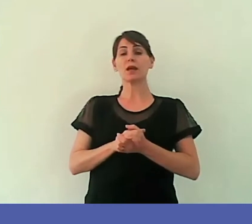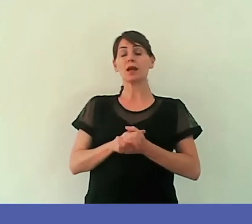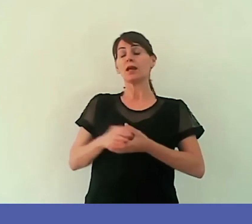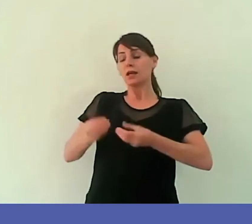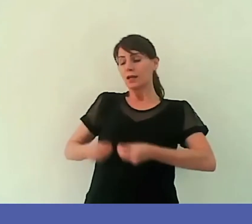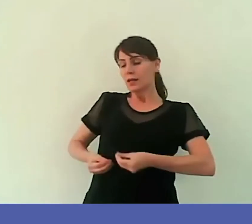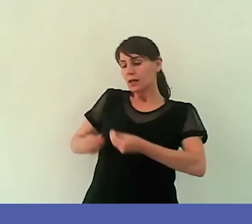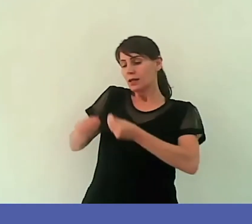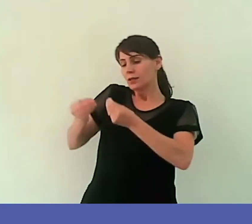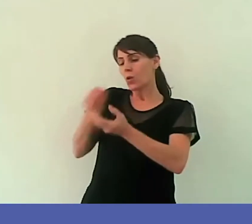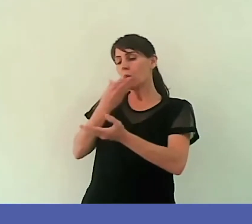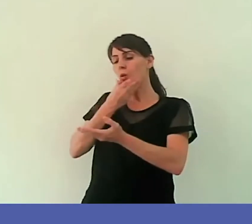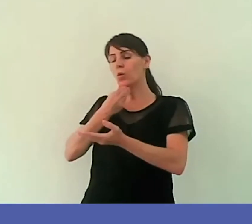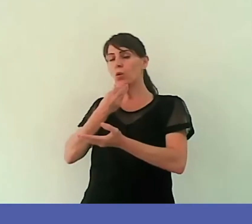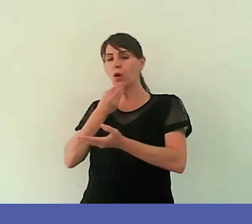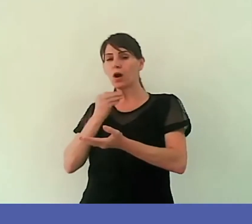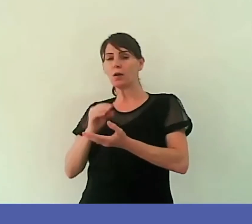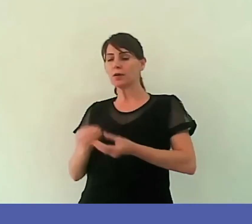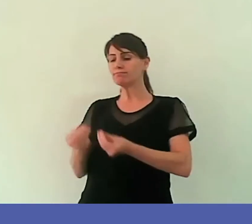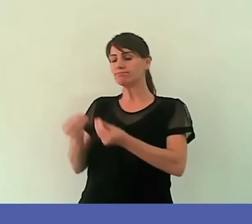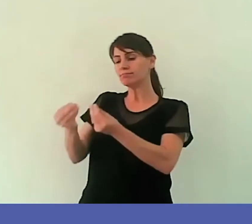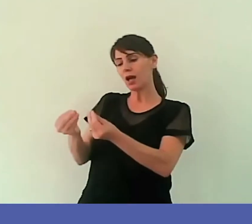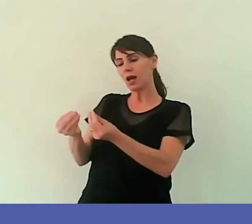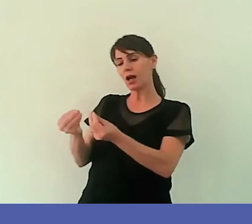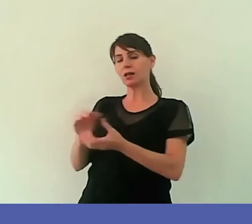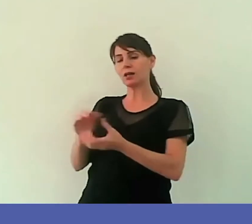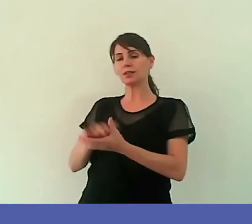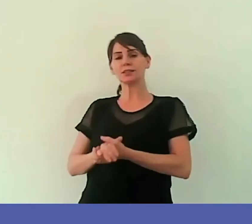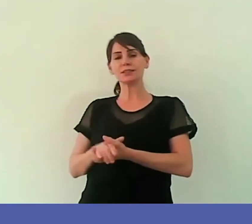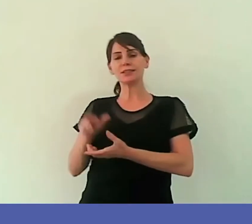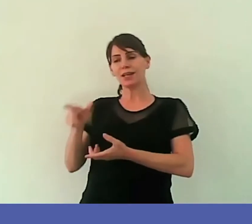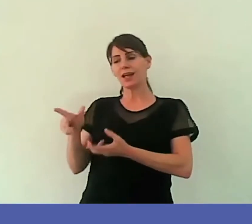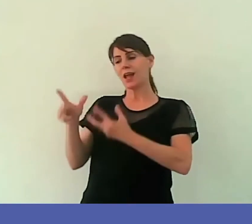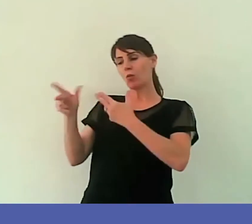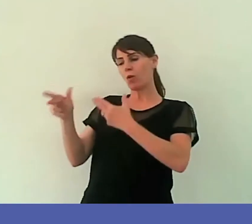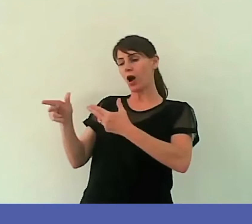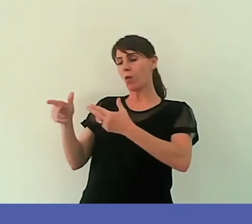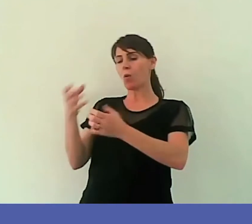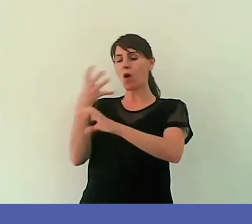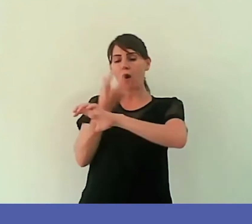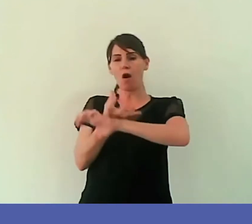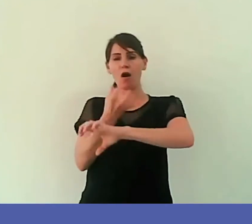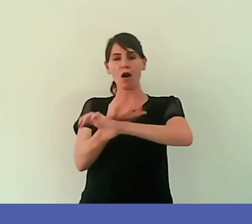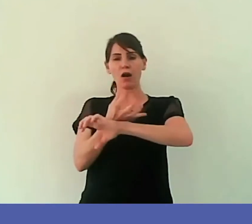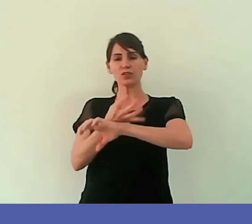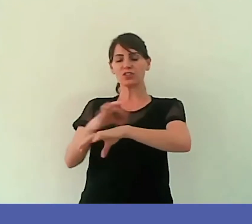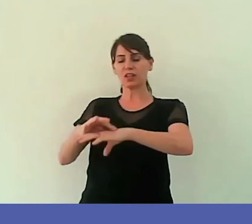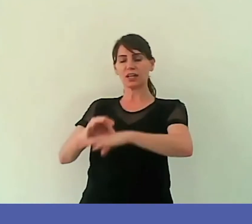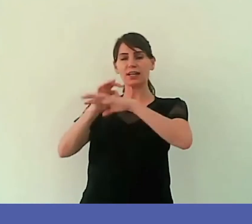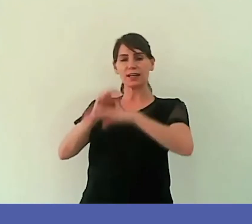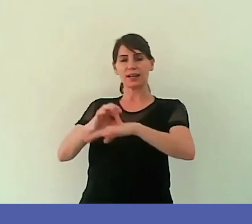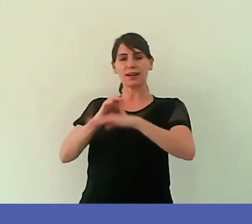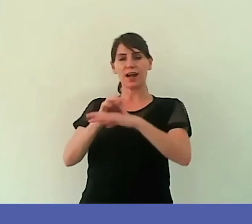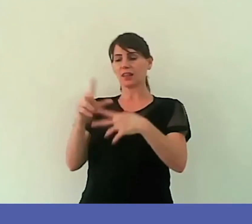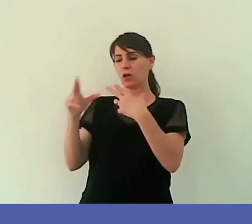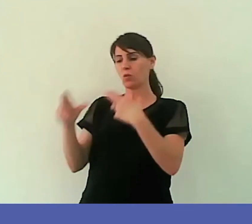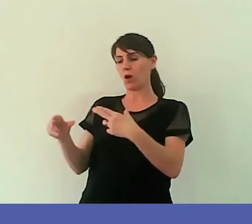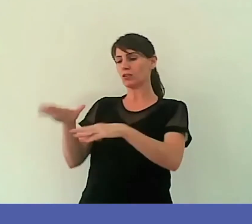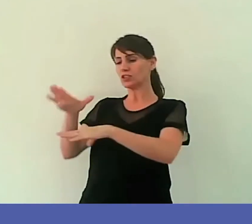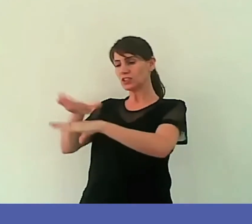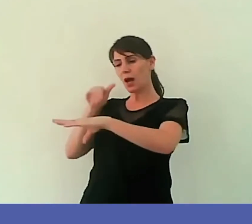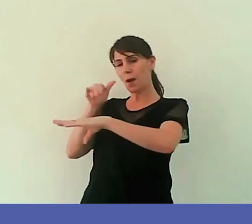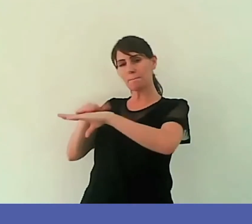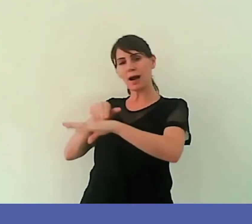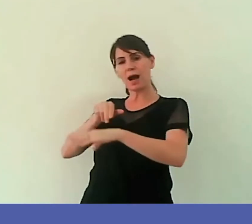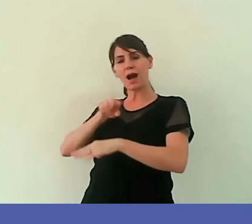o homem: esta, afinal, é osso dos meus ossos e carne da minha carne, chamar-se-á